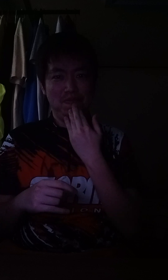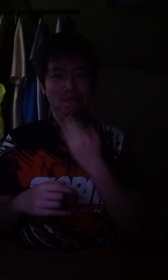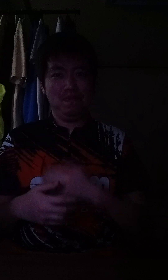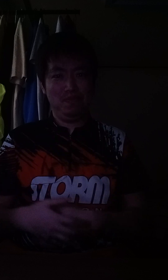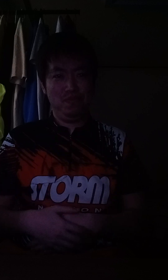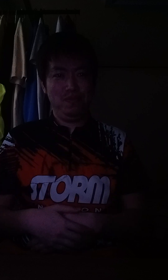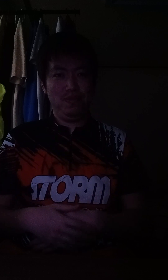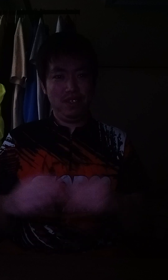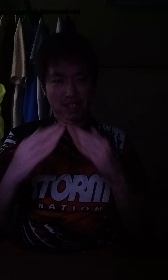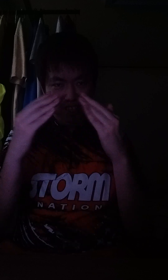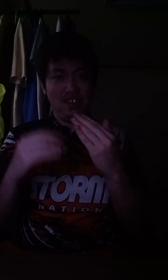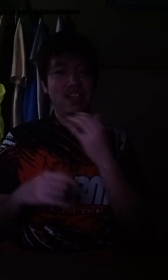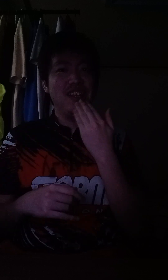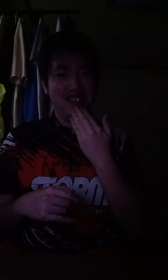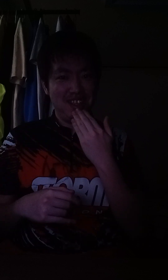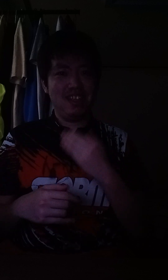집에 가자.